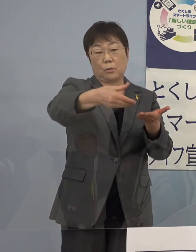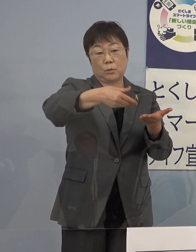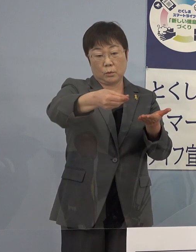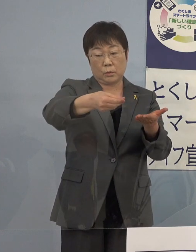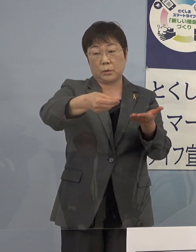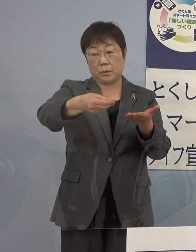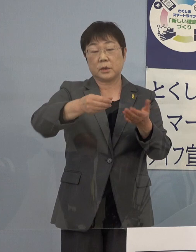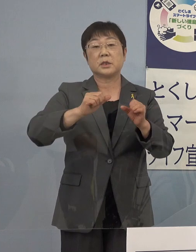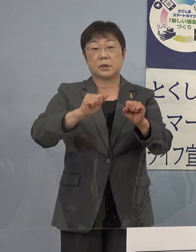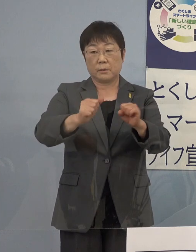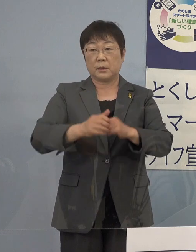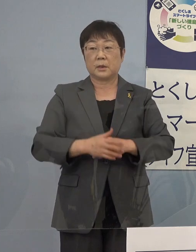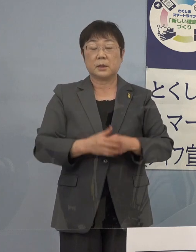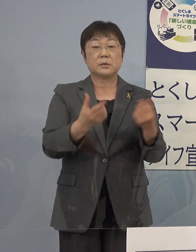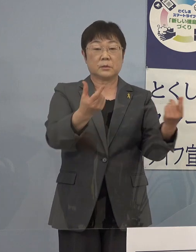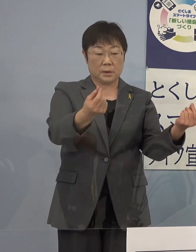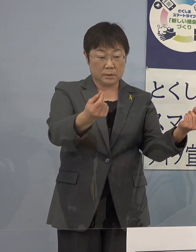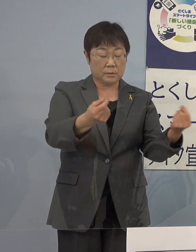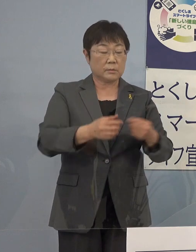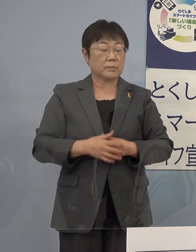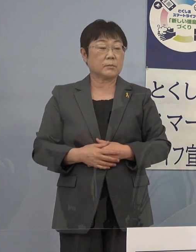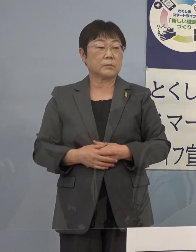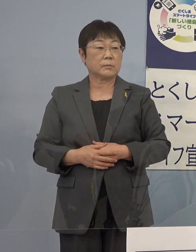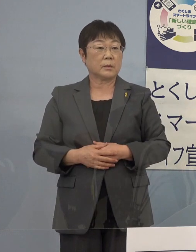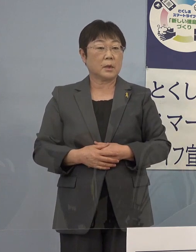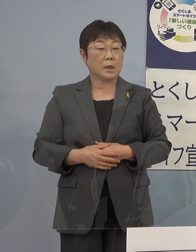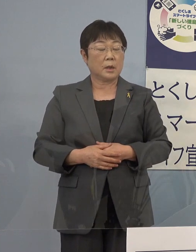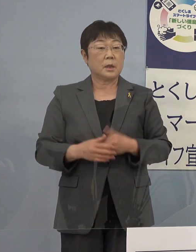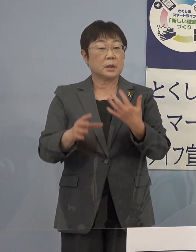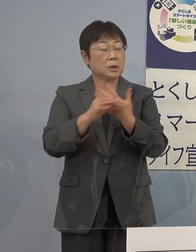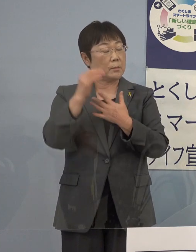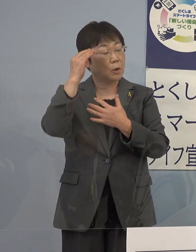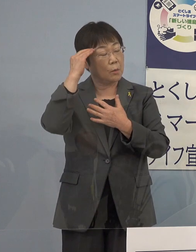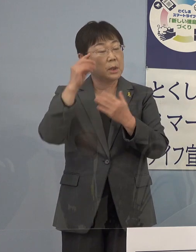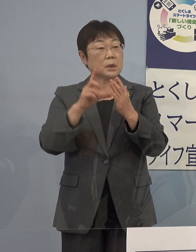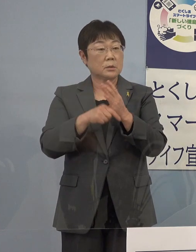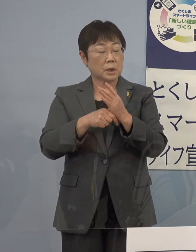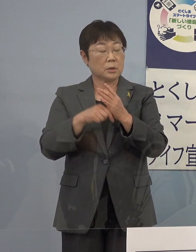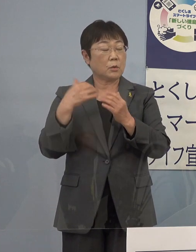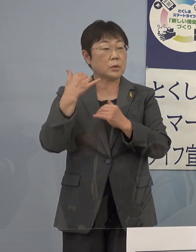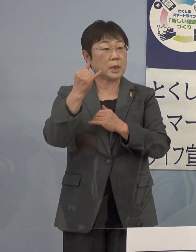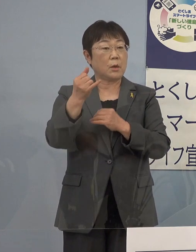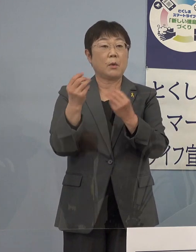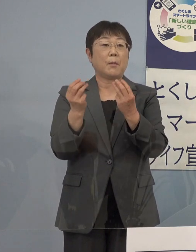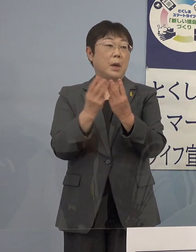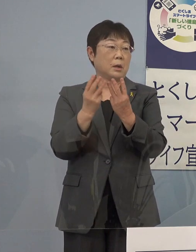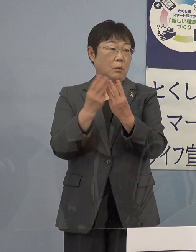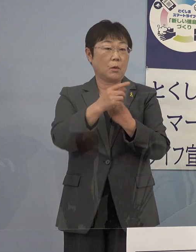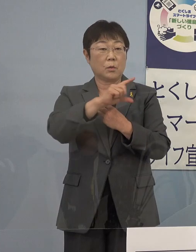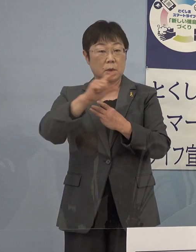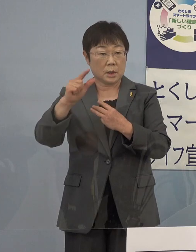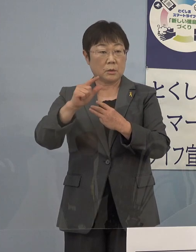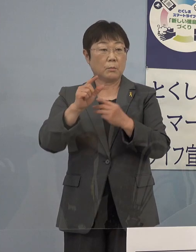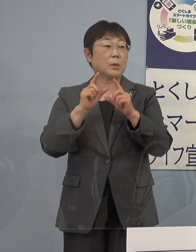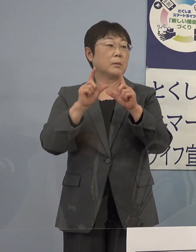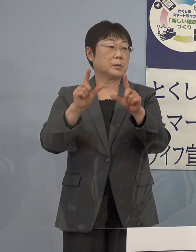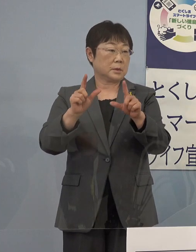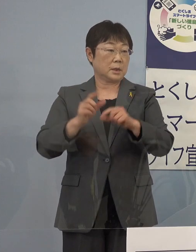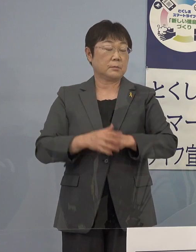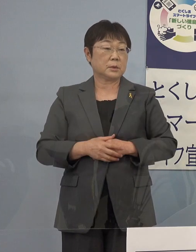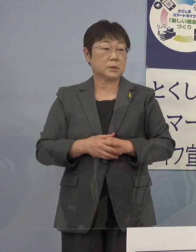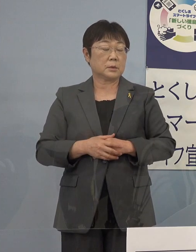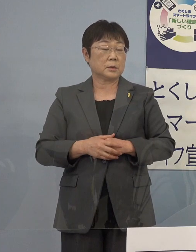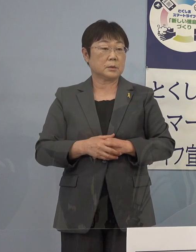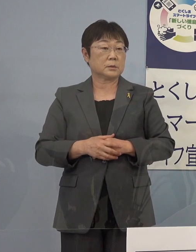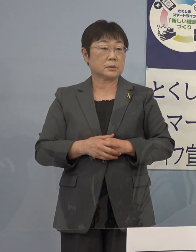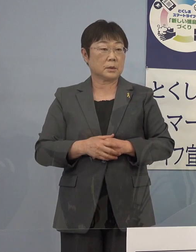って、まあ、それをとっても置いてあります 、はいはい、例えば困った時の電話番号とかね、先ほども申し上げましたけど、 ホームページに